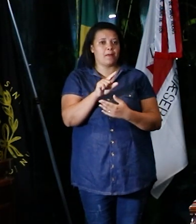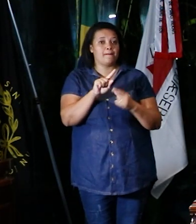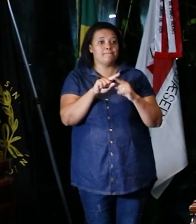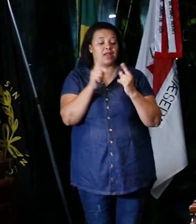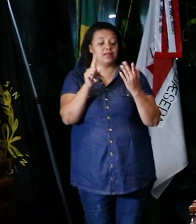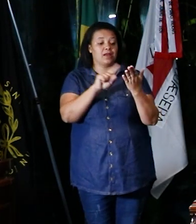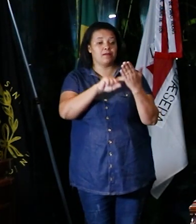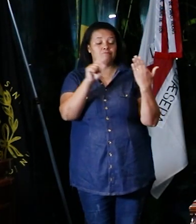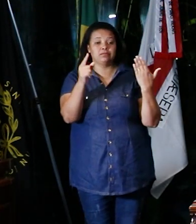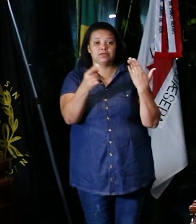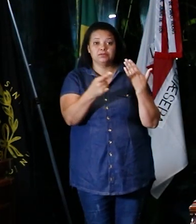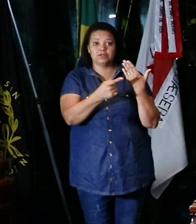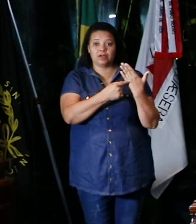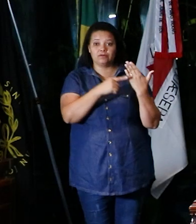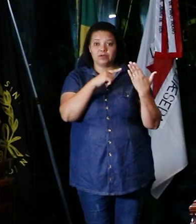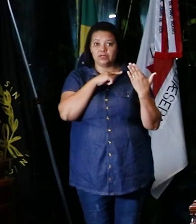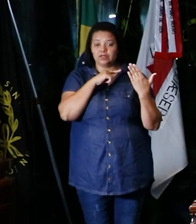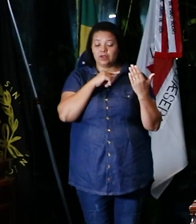metáfora que há aqui.